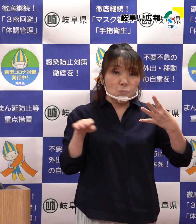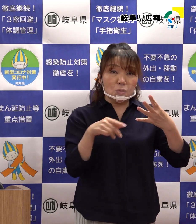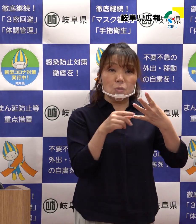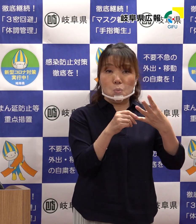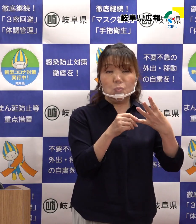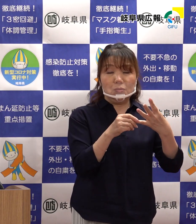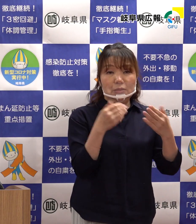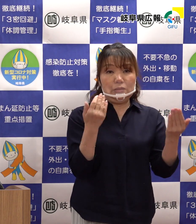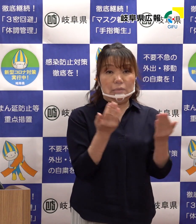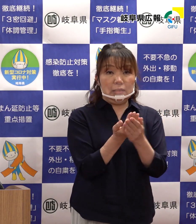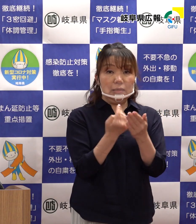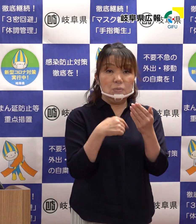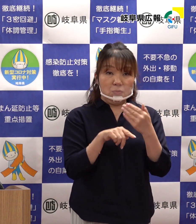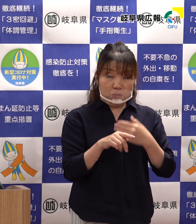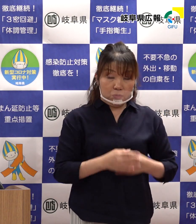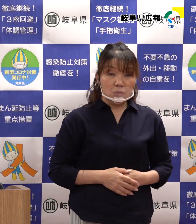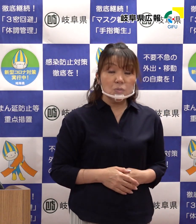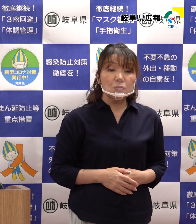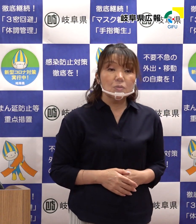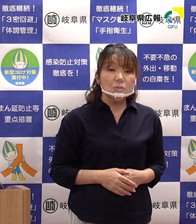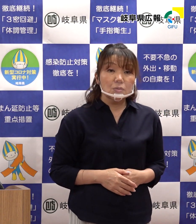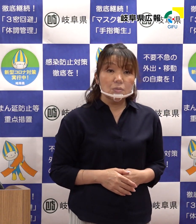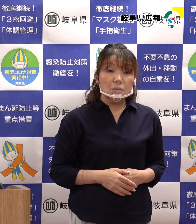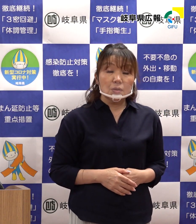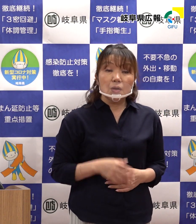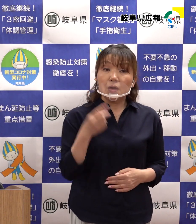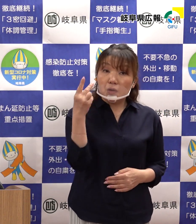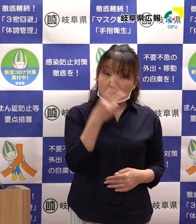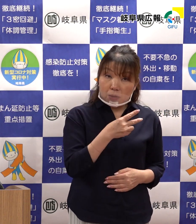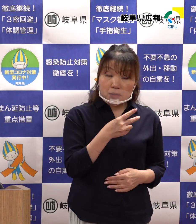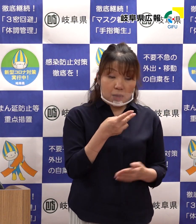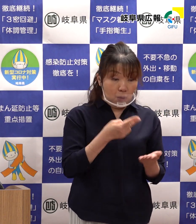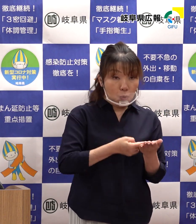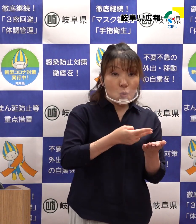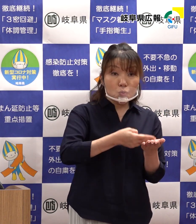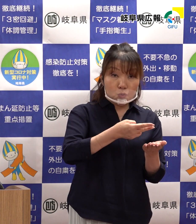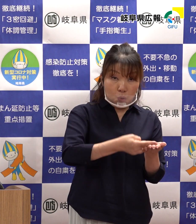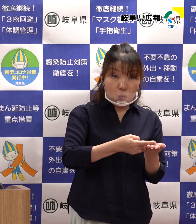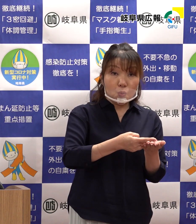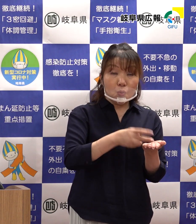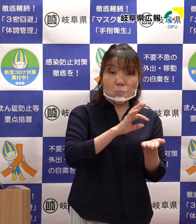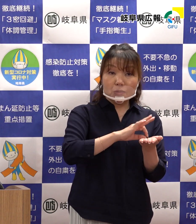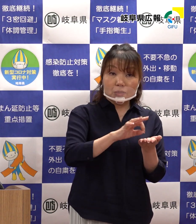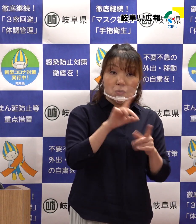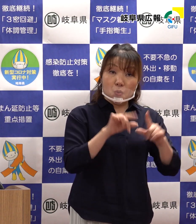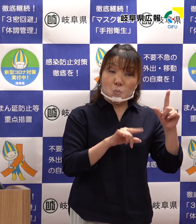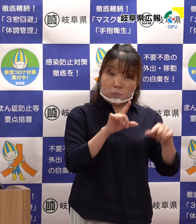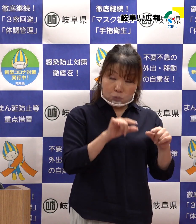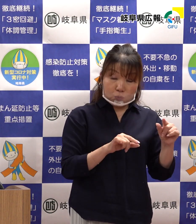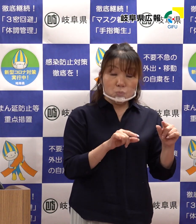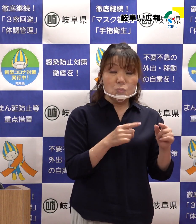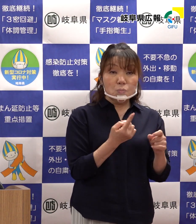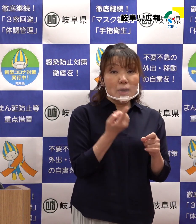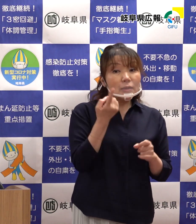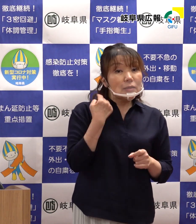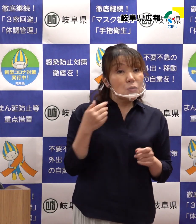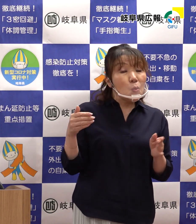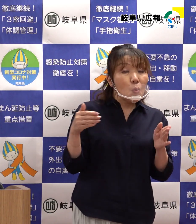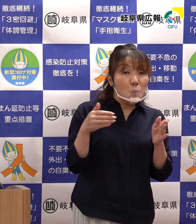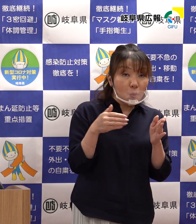ります。それから、病床でありますけれども、これは昨日まで